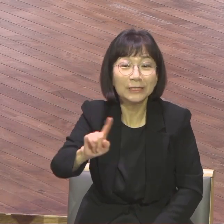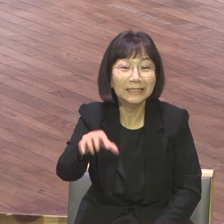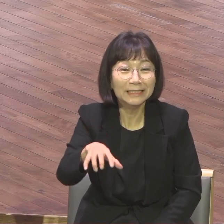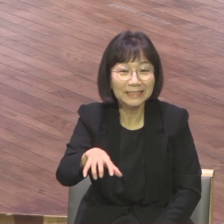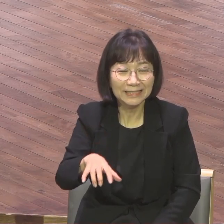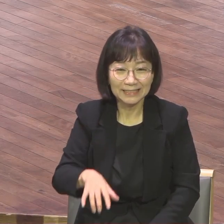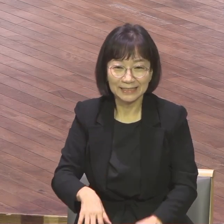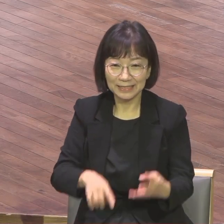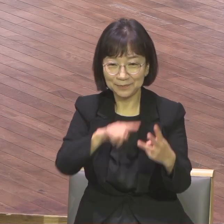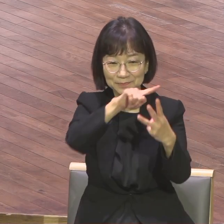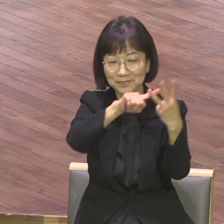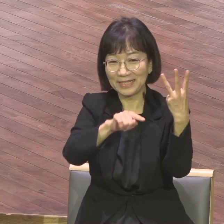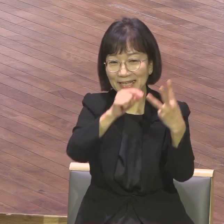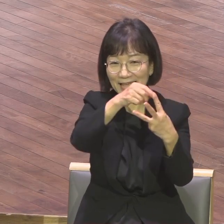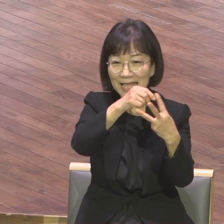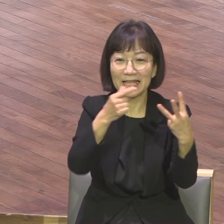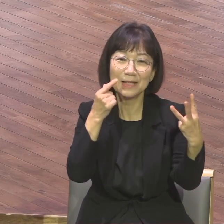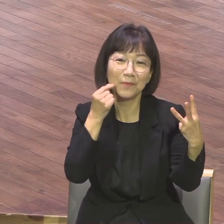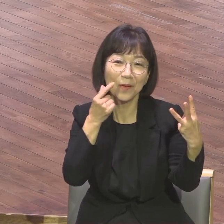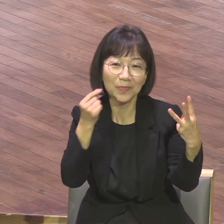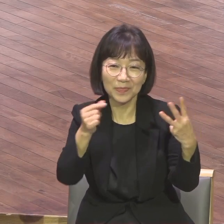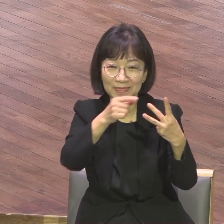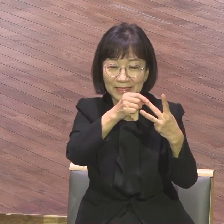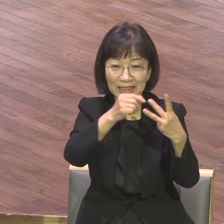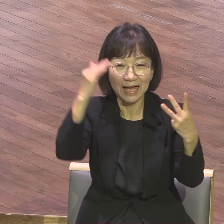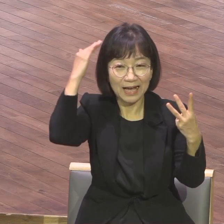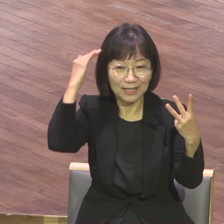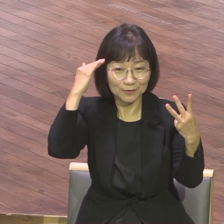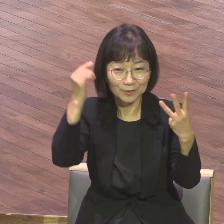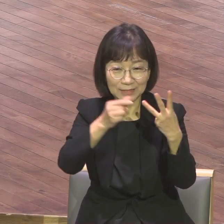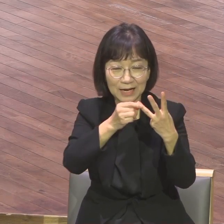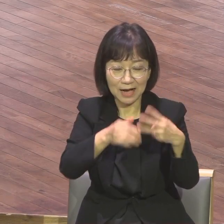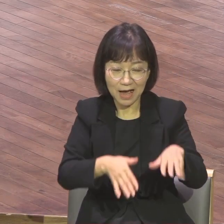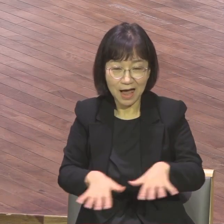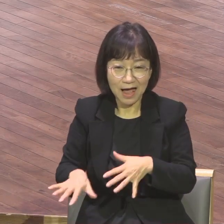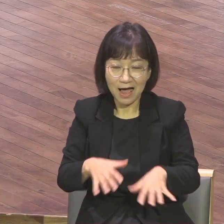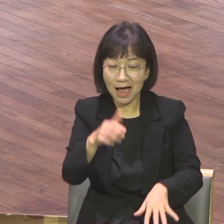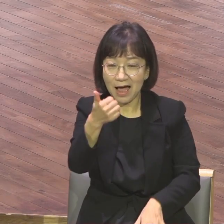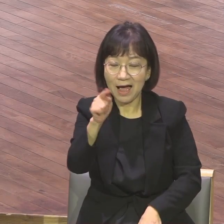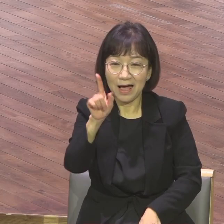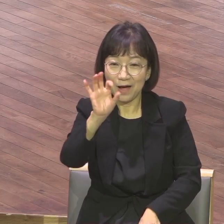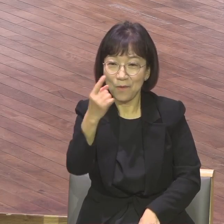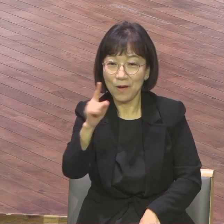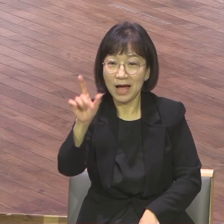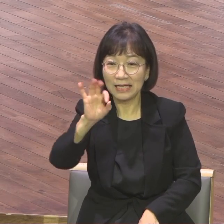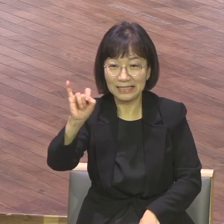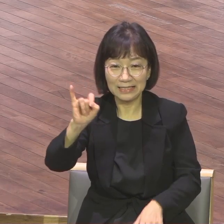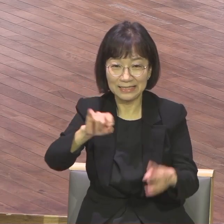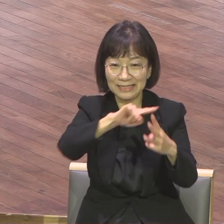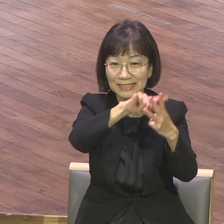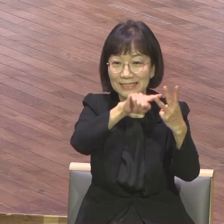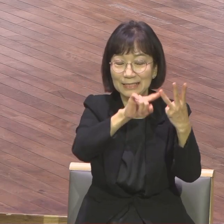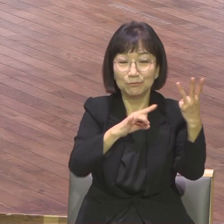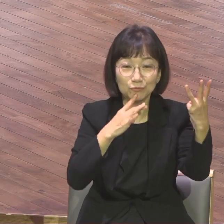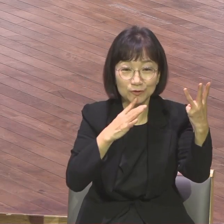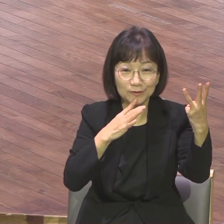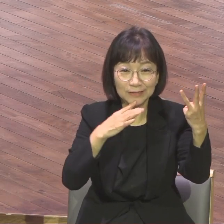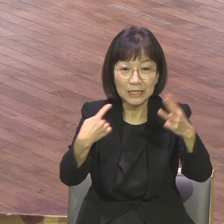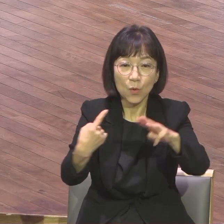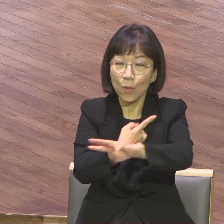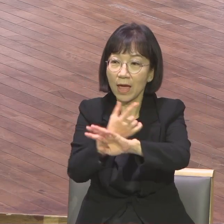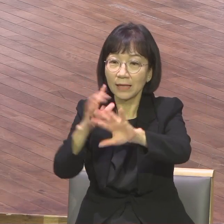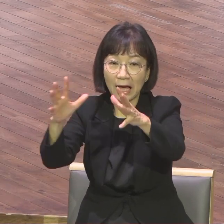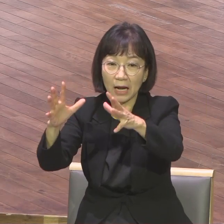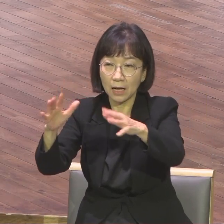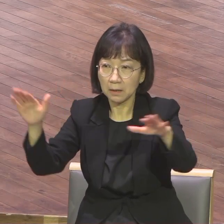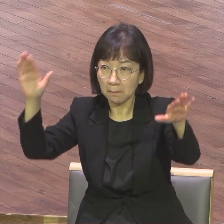한국, 하와이 관광지니까 그 외에는 밤에 돌아다니면 무조건 위험한 일을